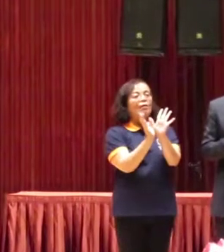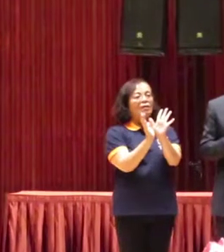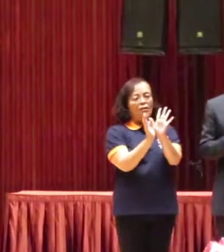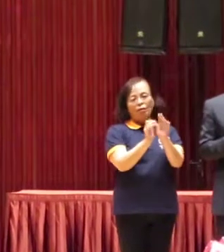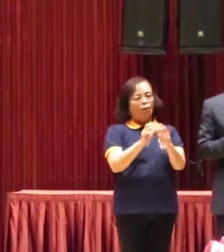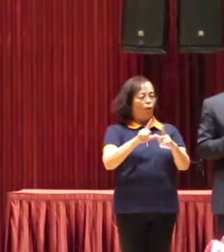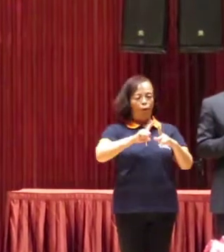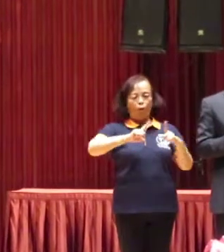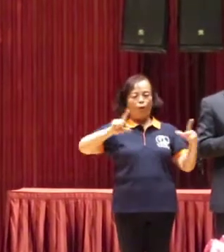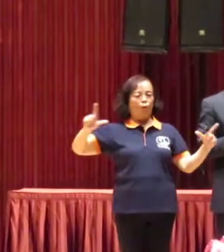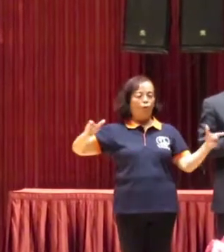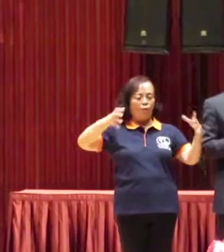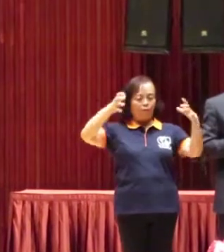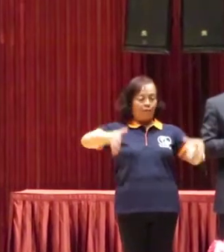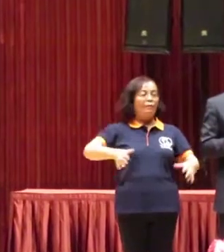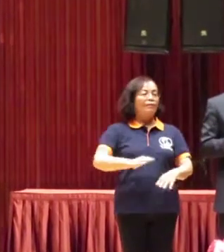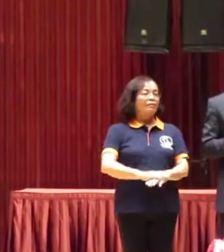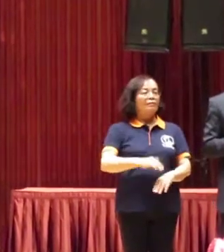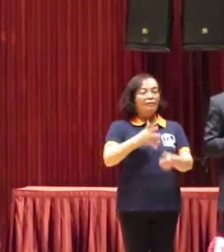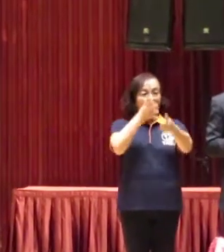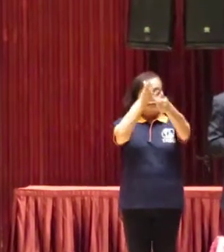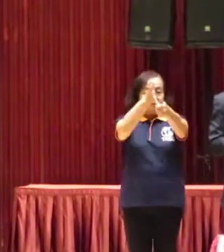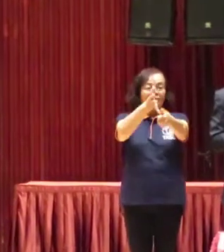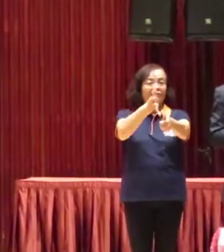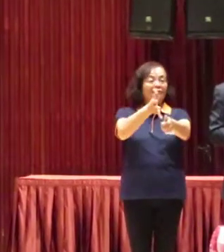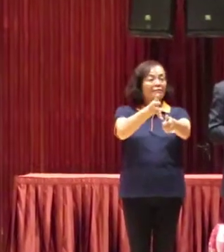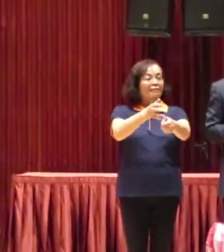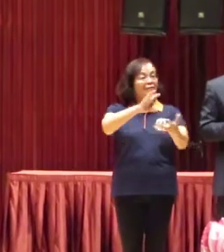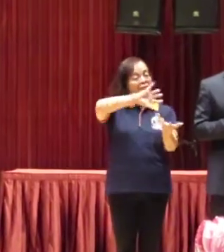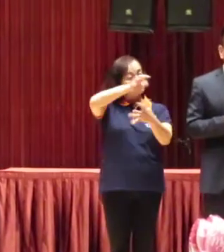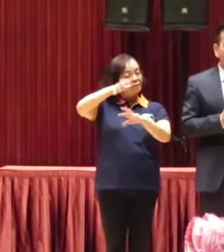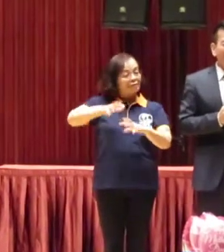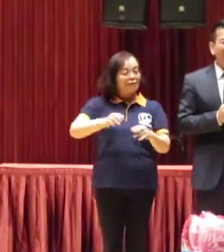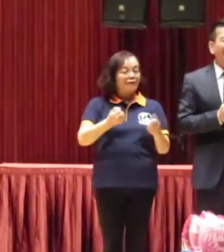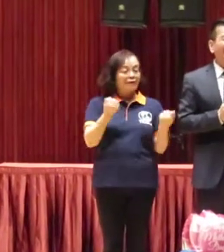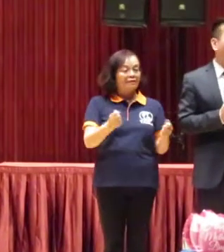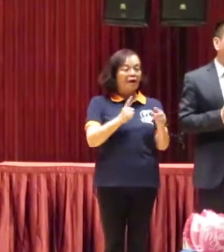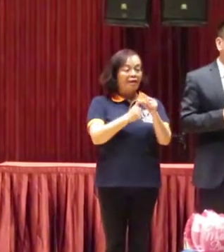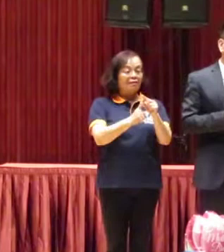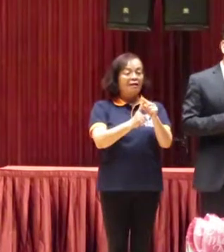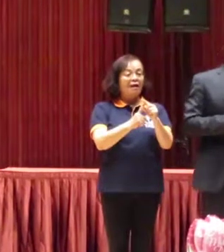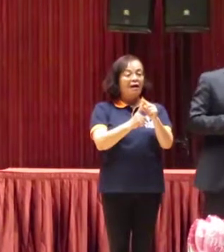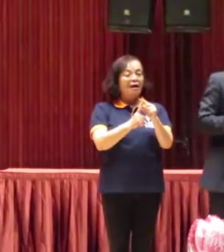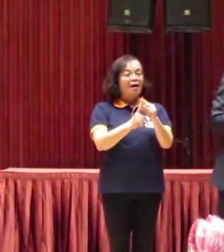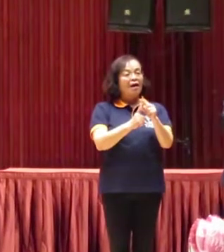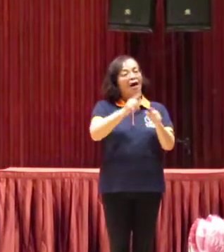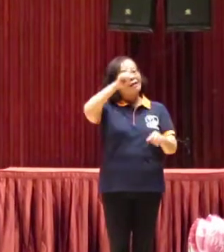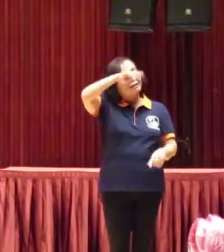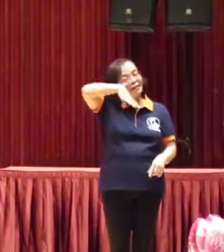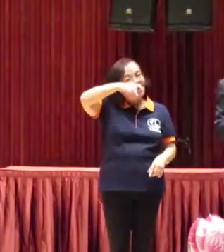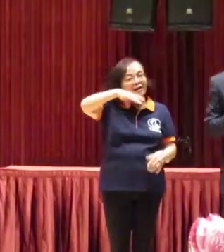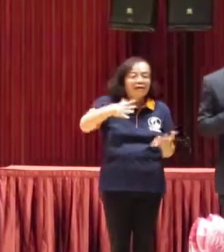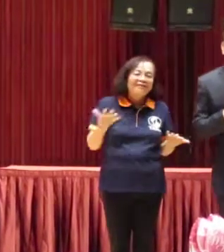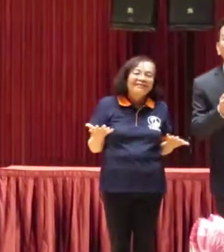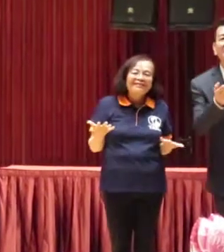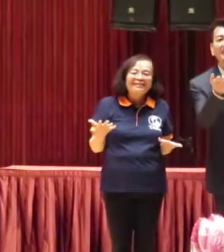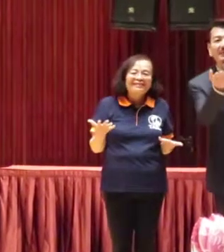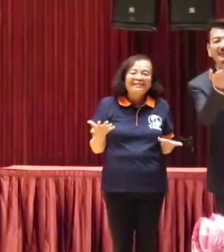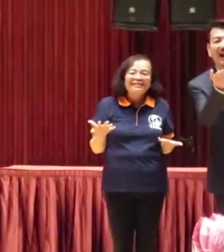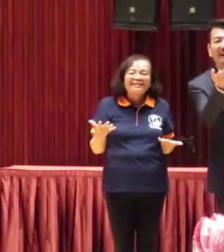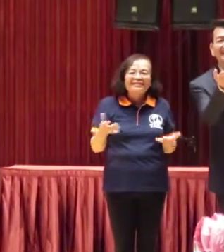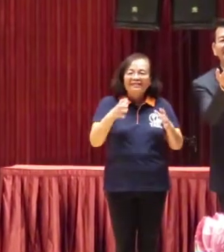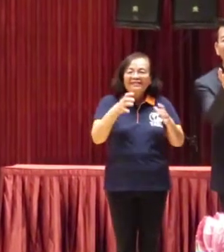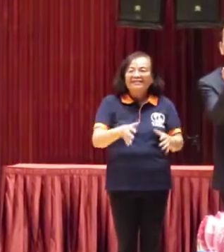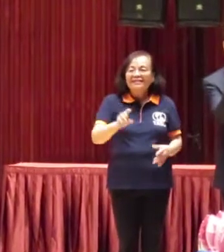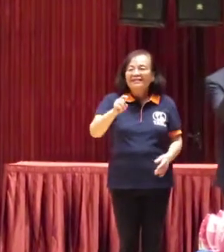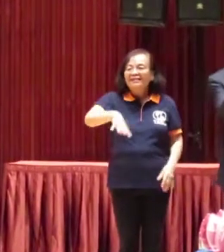内哈，但是没有礼物啦。世界花卉博览会在台中，阿、啊、在台中什么所在嘞哈？在台中什么